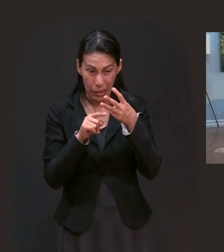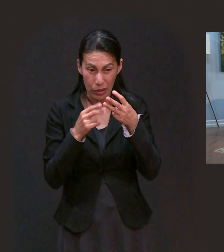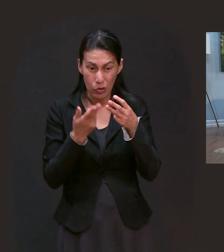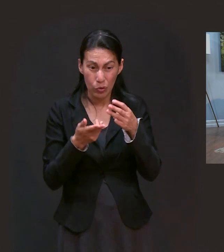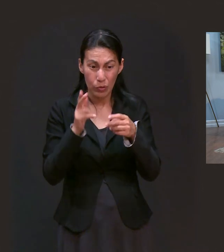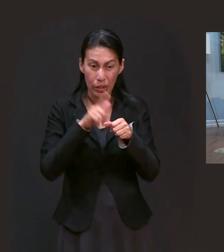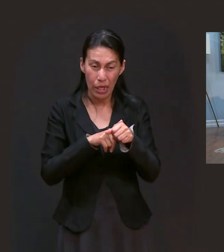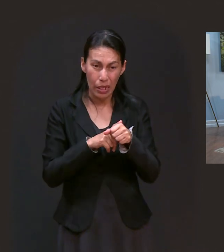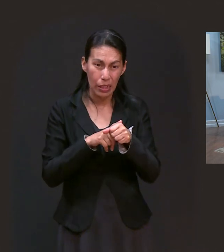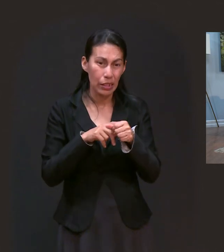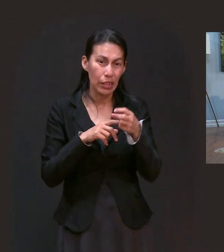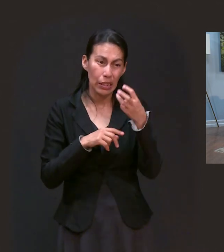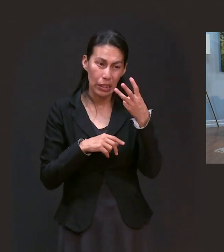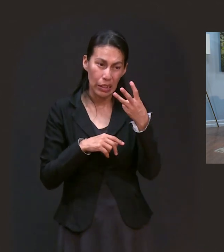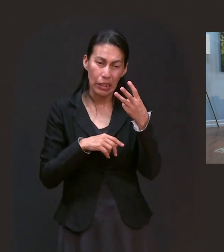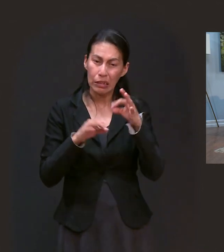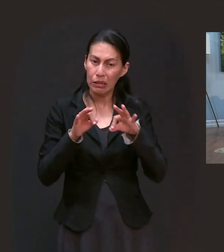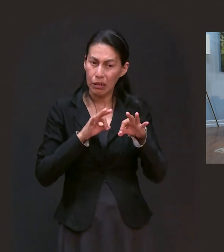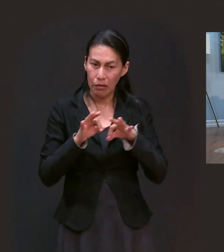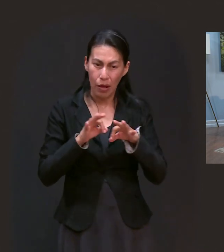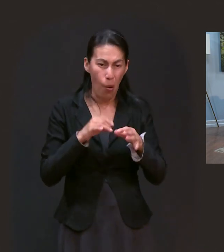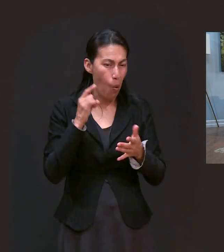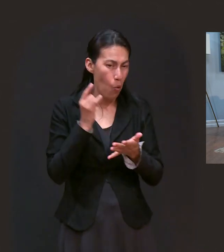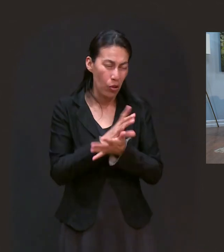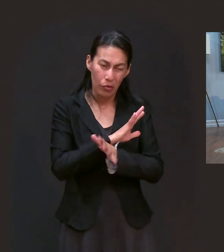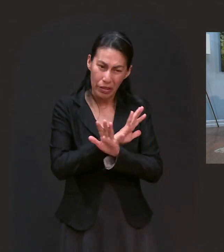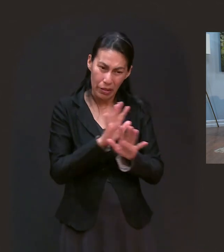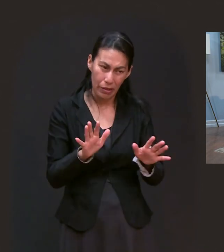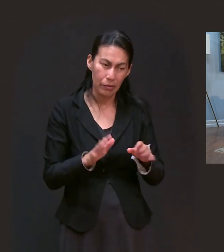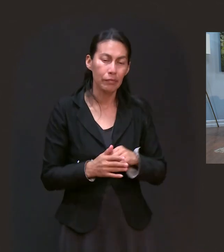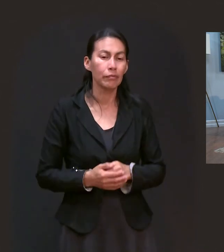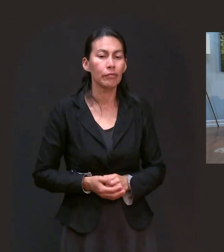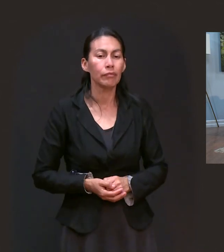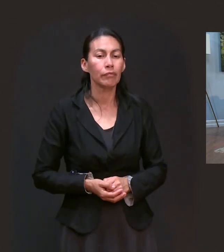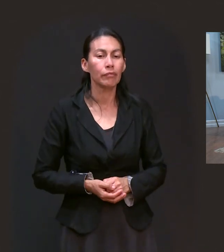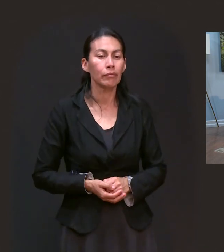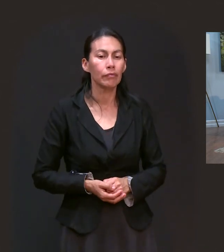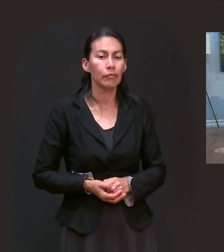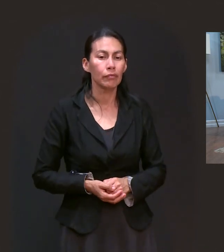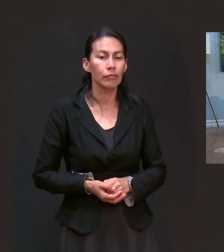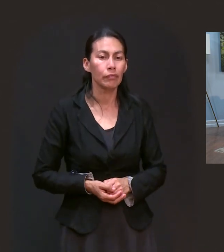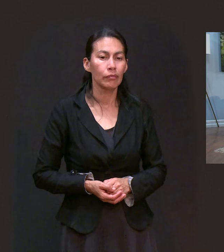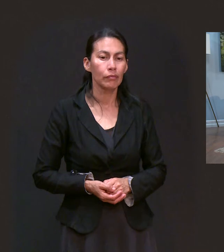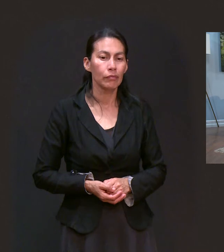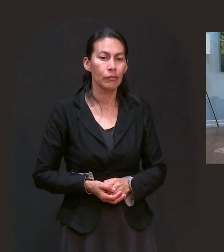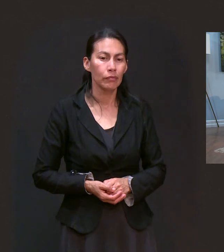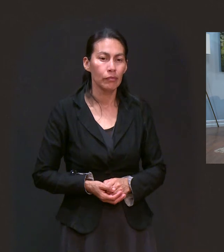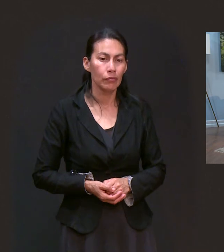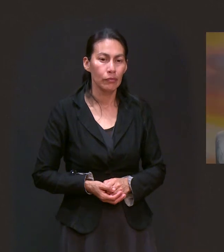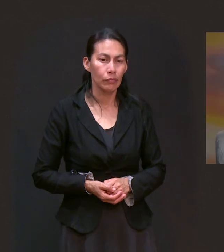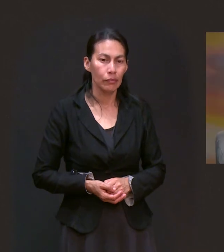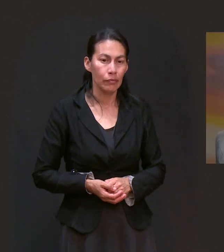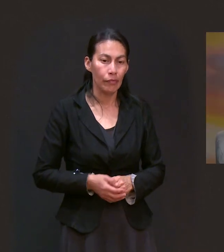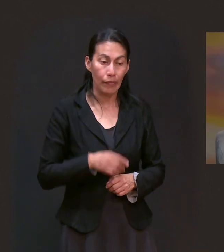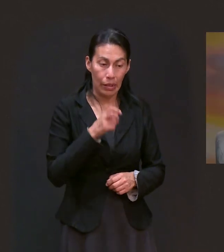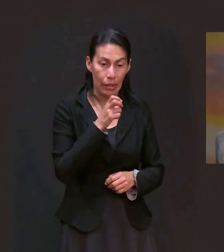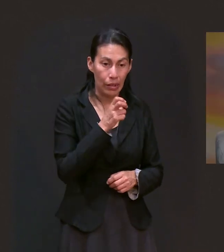demostré nada más es que había sólo tres hospitales formadores en realidad este